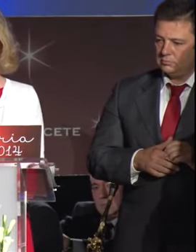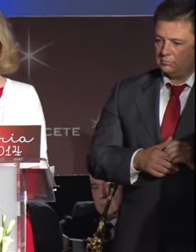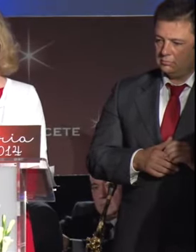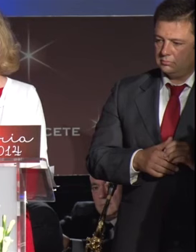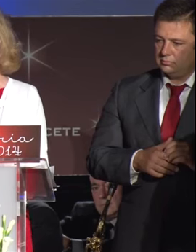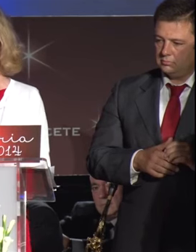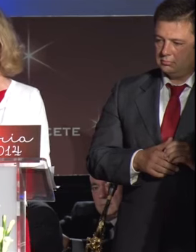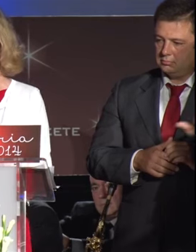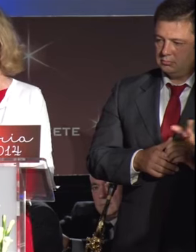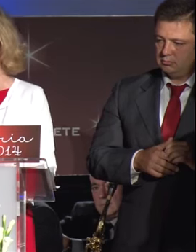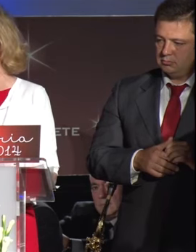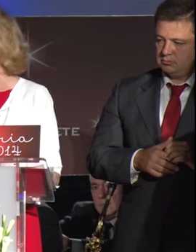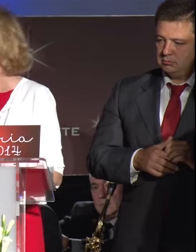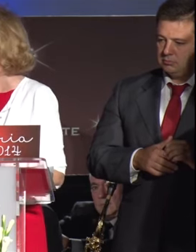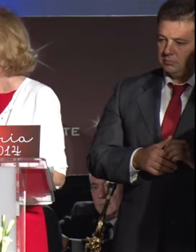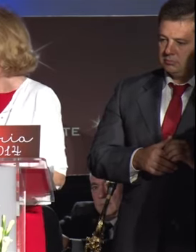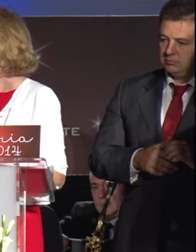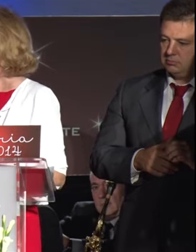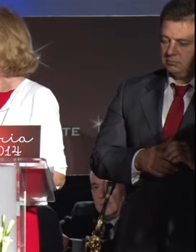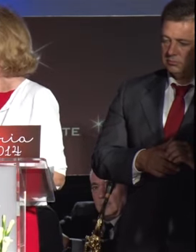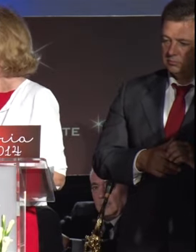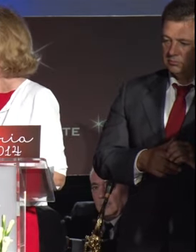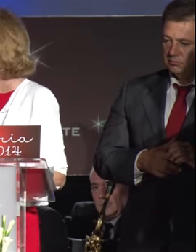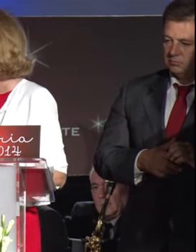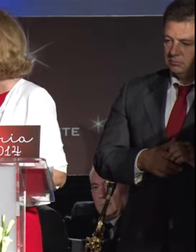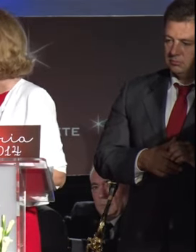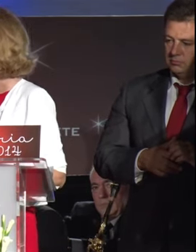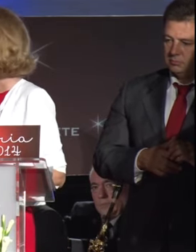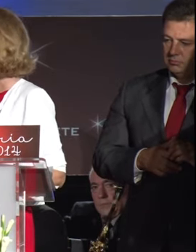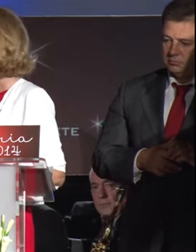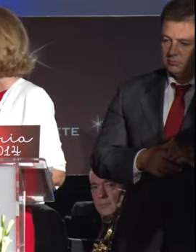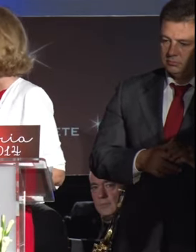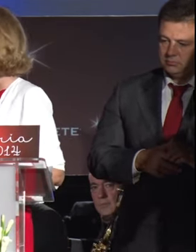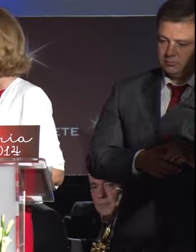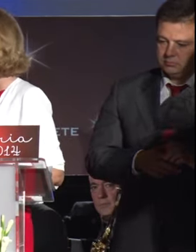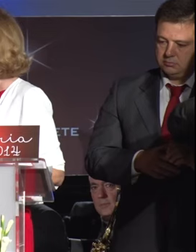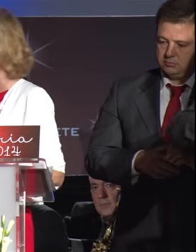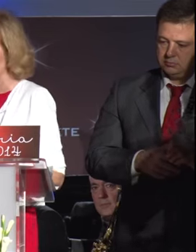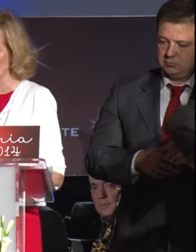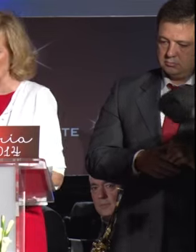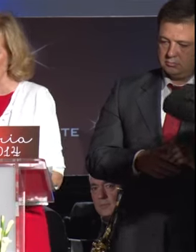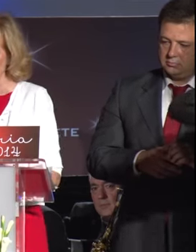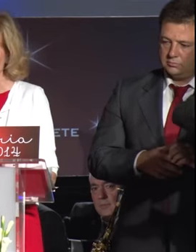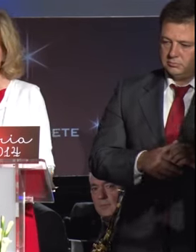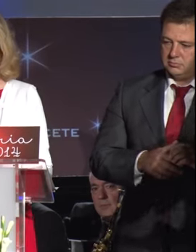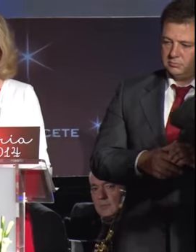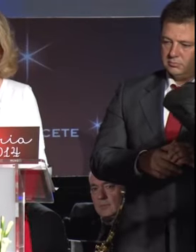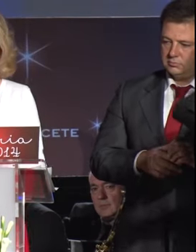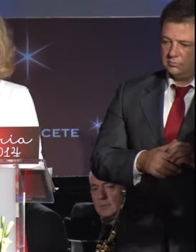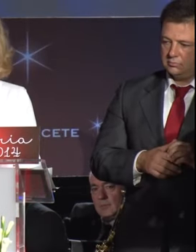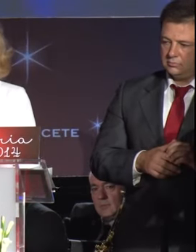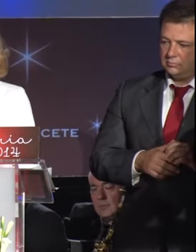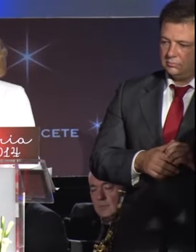porque, como siempre, nos estáis haciendo disfrutar. Estáis haciendo disfrutar y pasar unos momentos